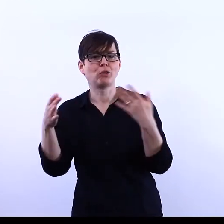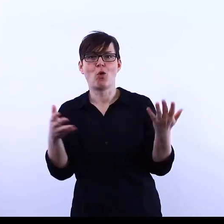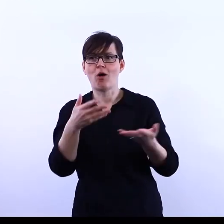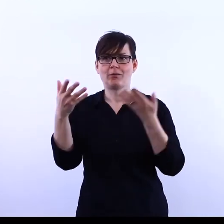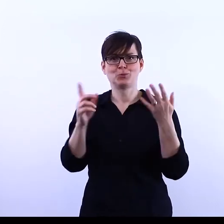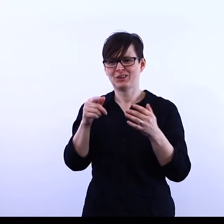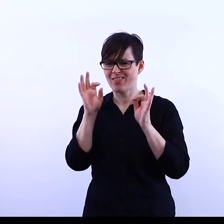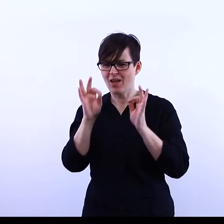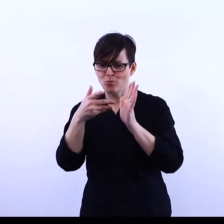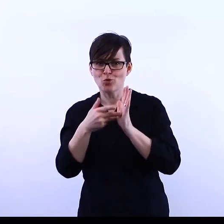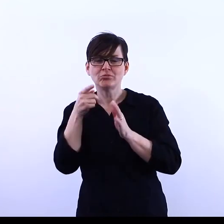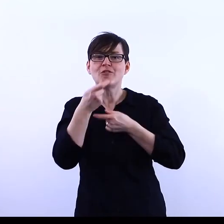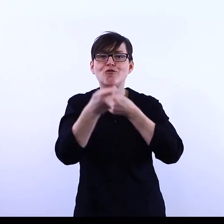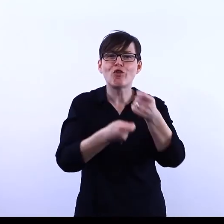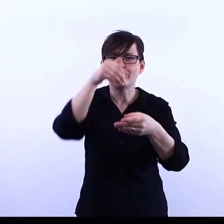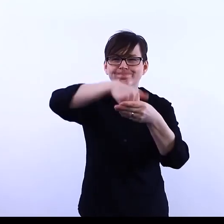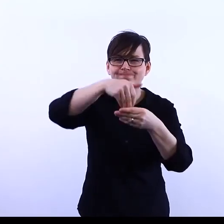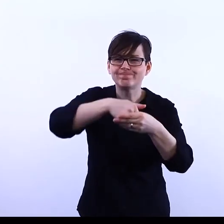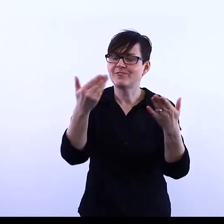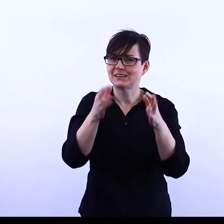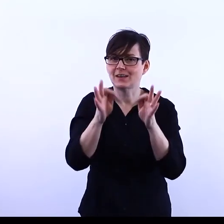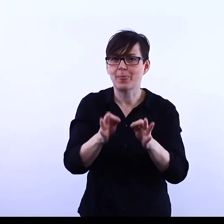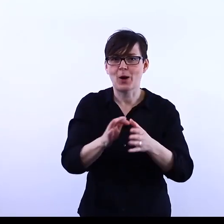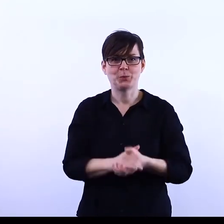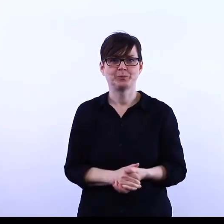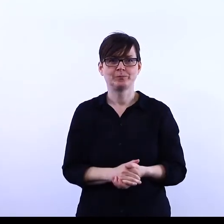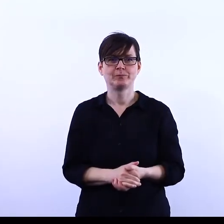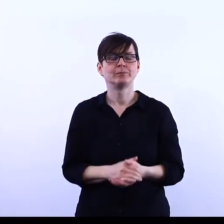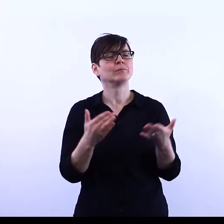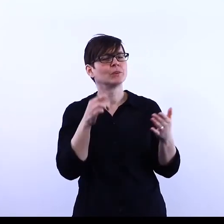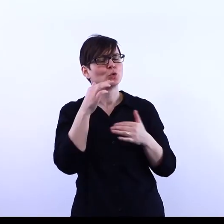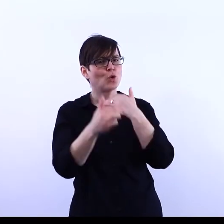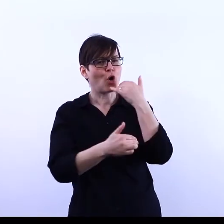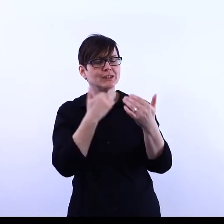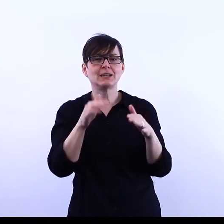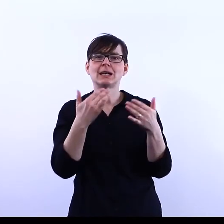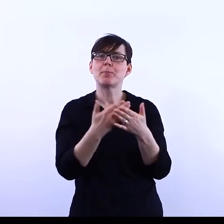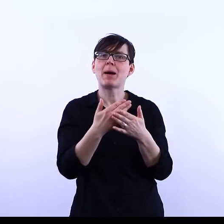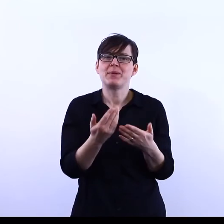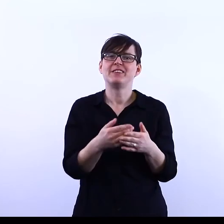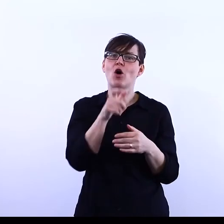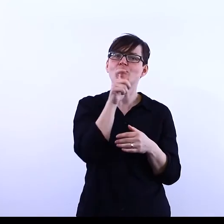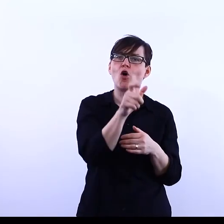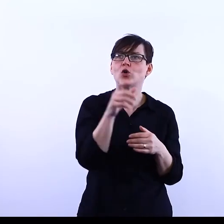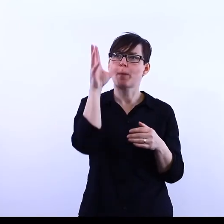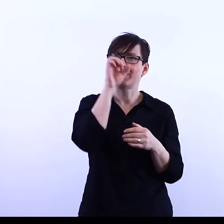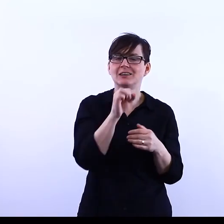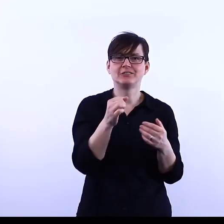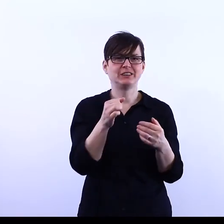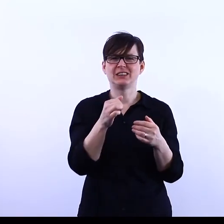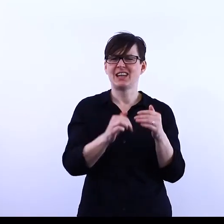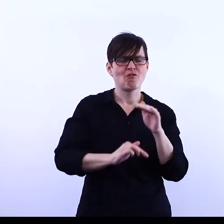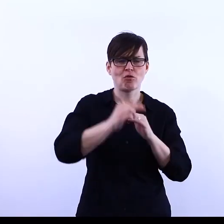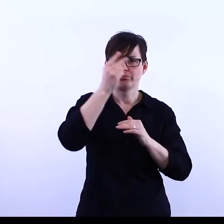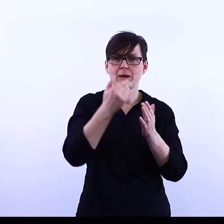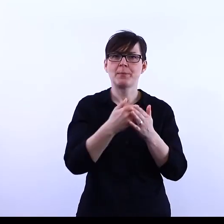anschauen. Sie haben ja gesagt, es gibt so Begrifflichkeiten wie zum Beispiel Algorithmus, die eigentlich nicht gut verstanden werden. Liegt